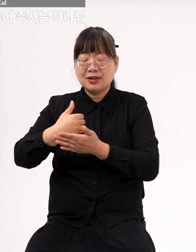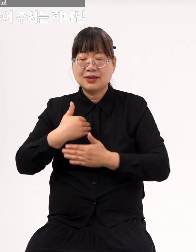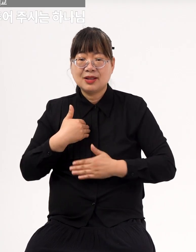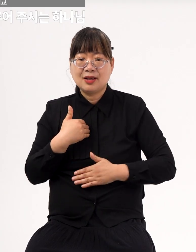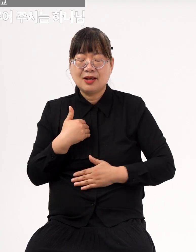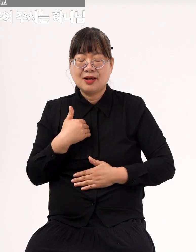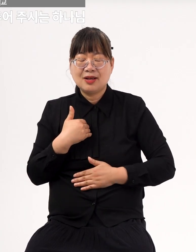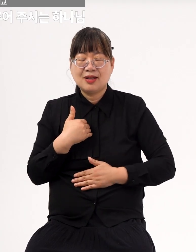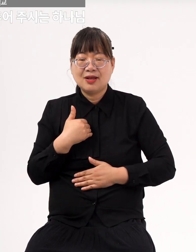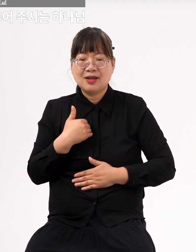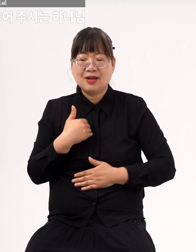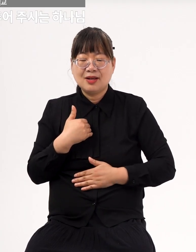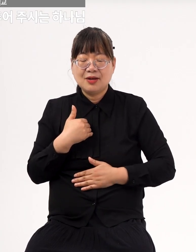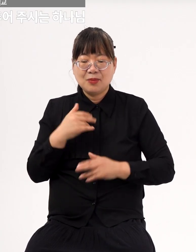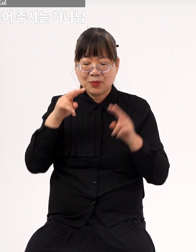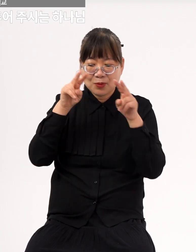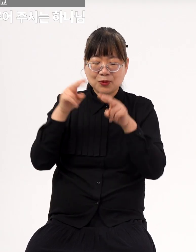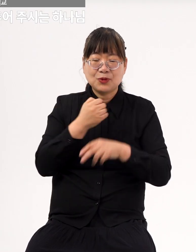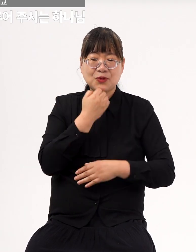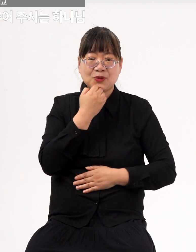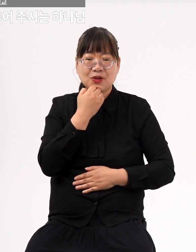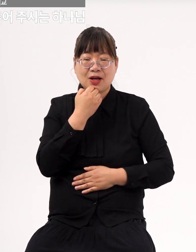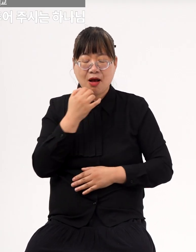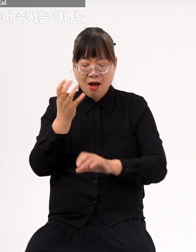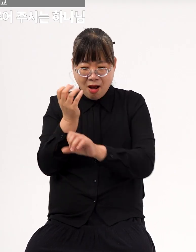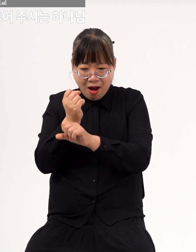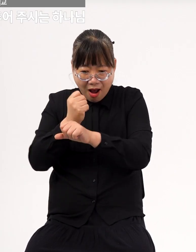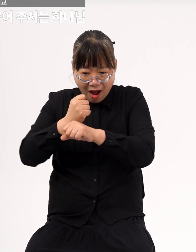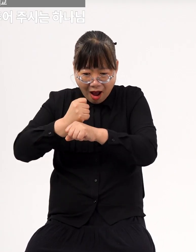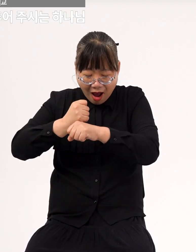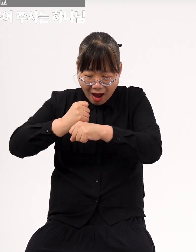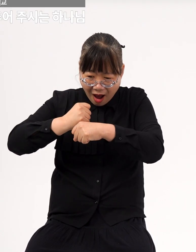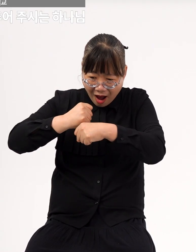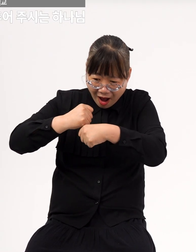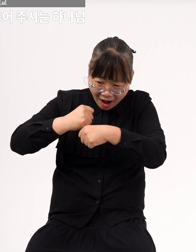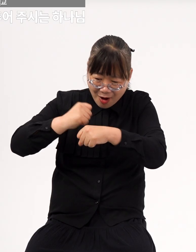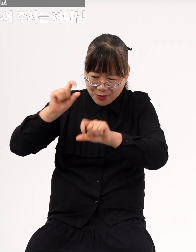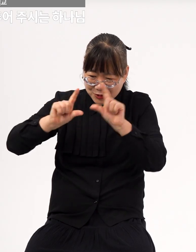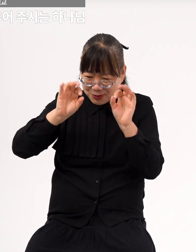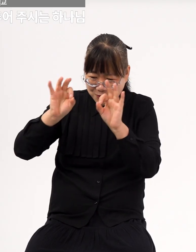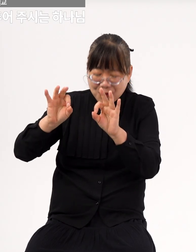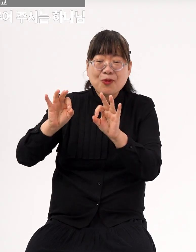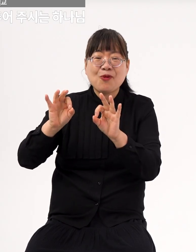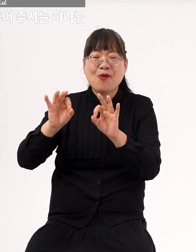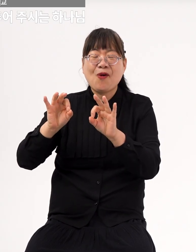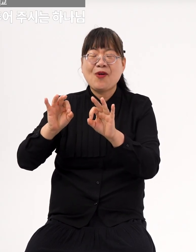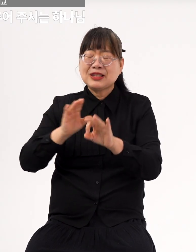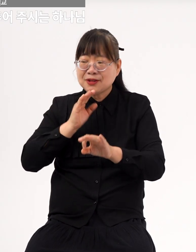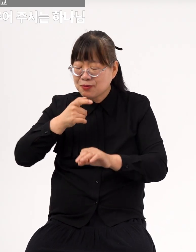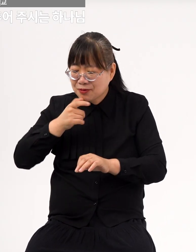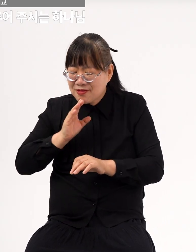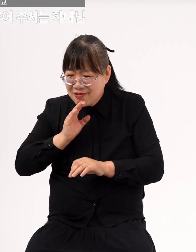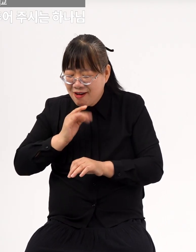여기서 웃었어요. 그러면 또 짜봐요. 이게 진짜 물인가? 야, 진짜